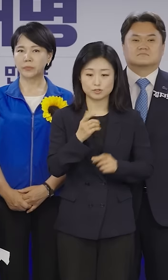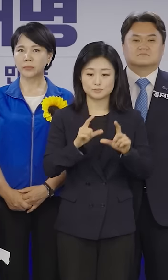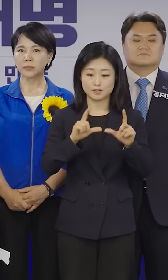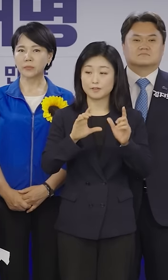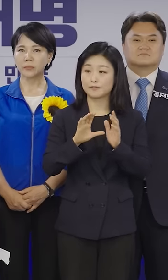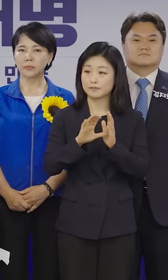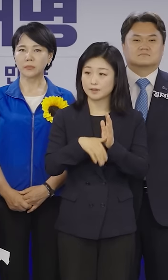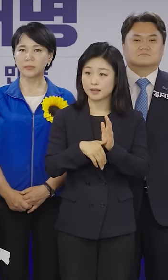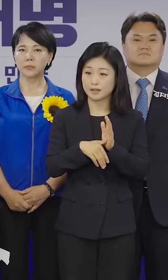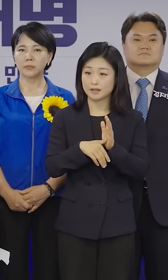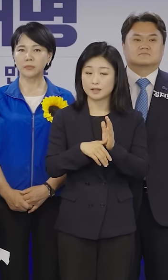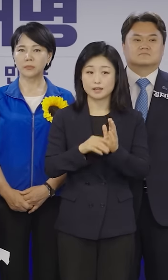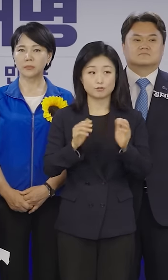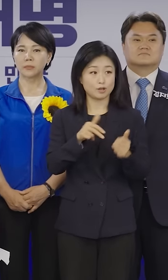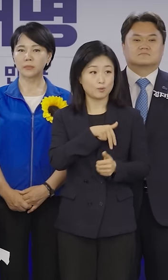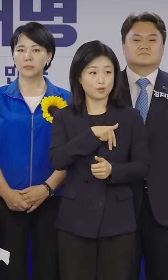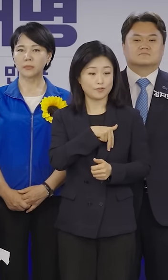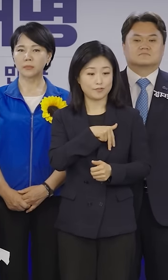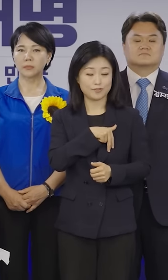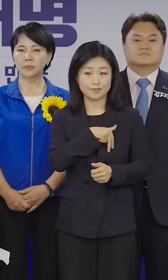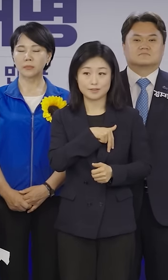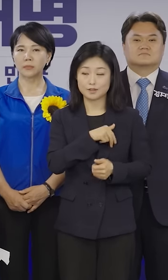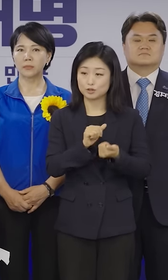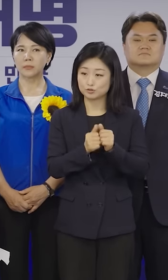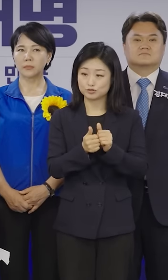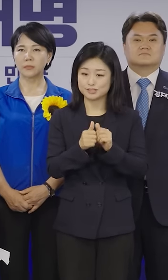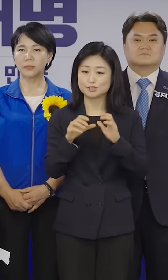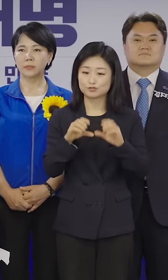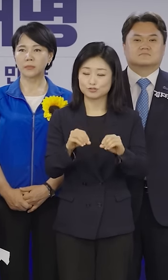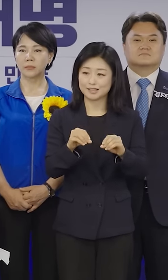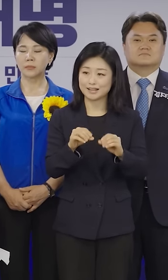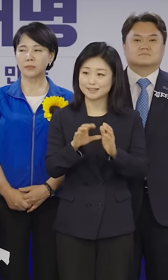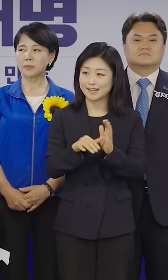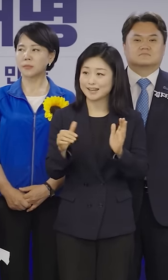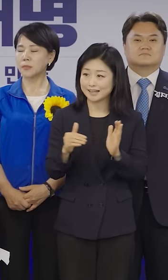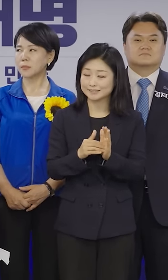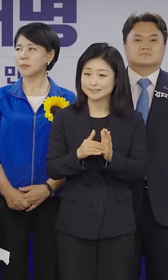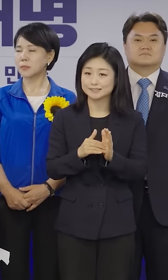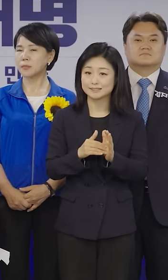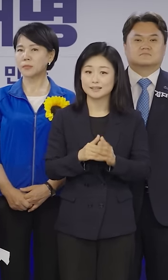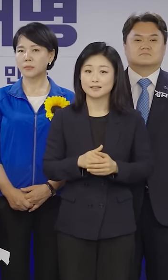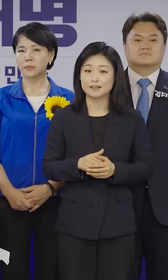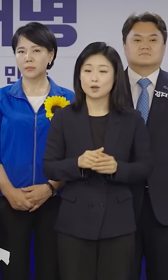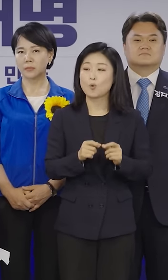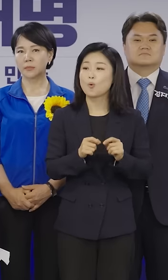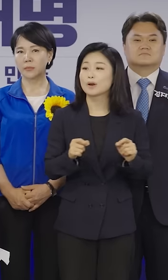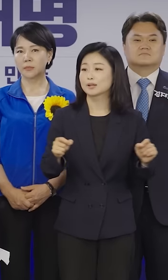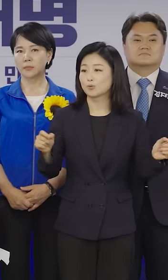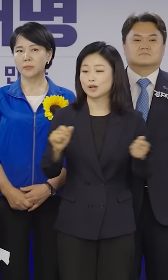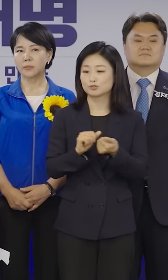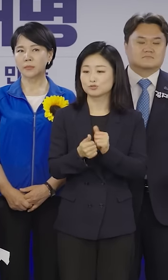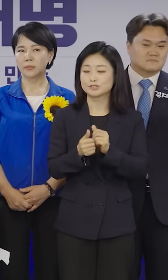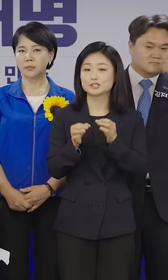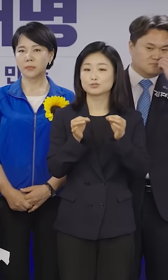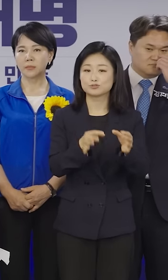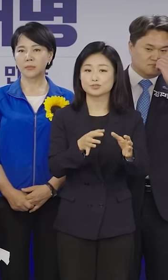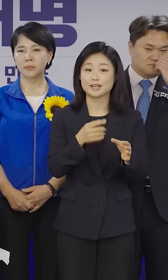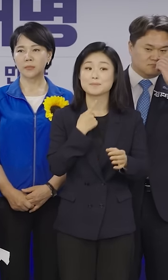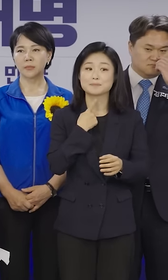90년인가부터 지금 제가 국회의원 돼서 주식을 중단하기까지 아주 오랜 세월 제가